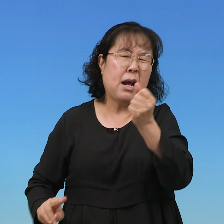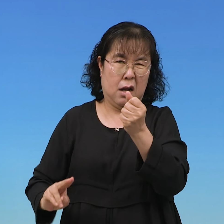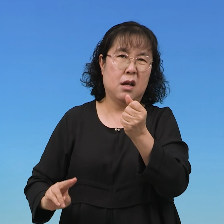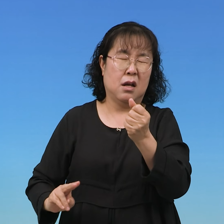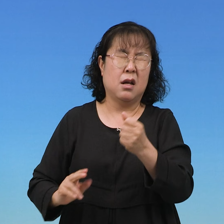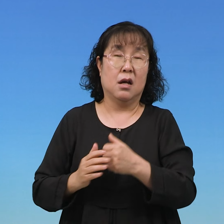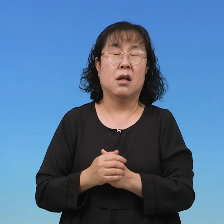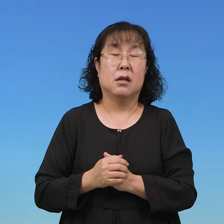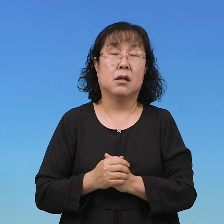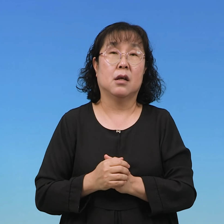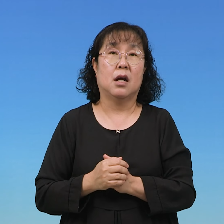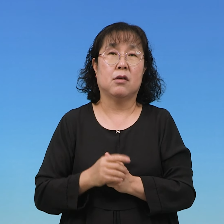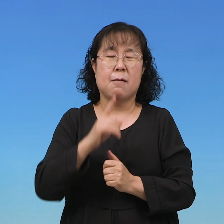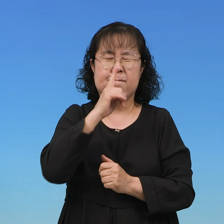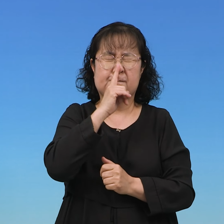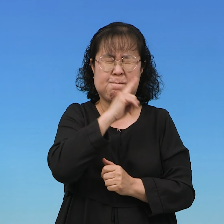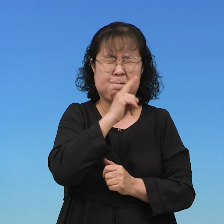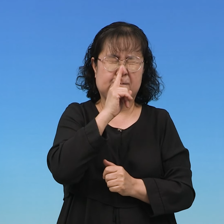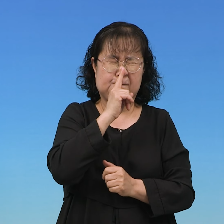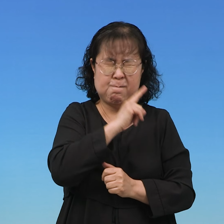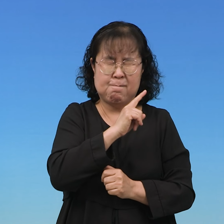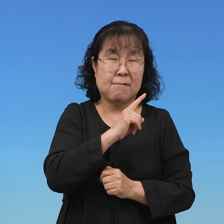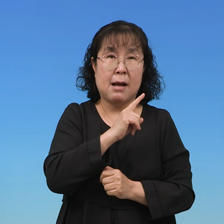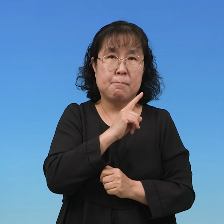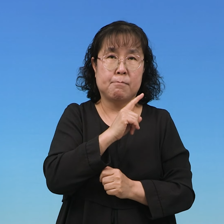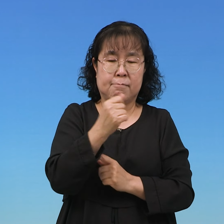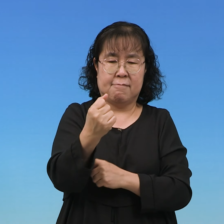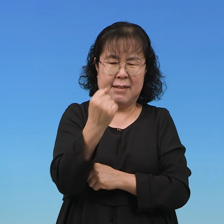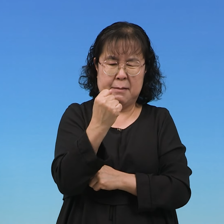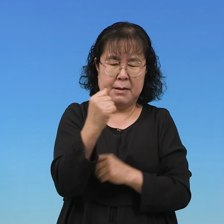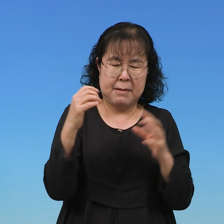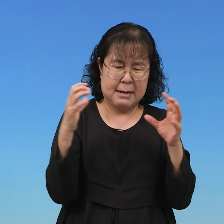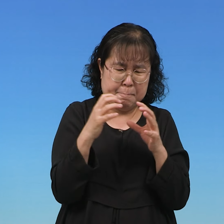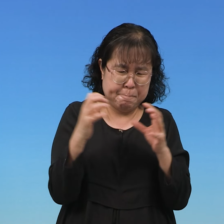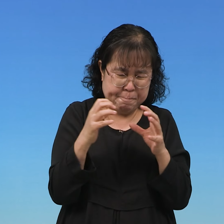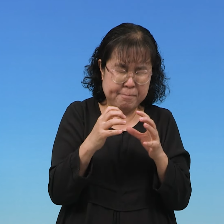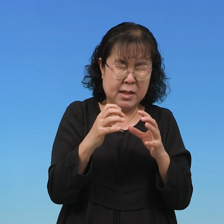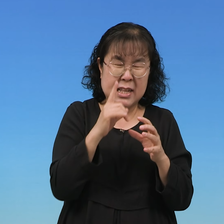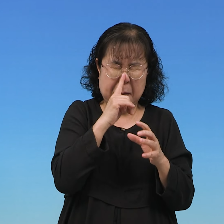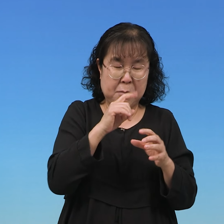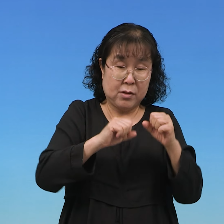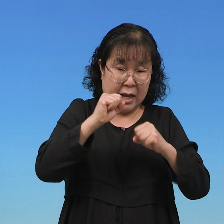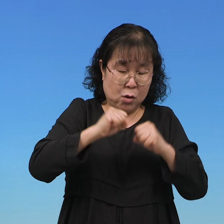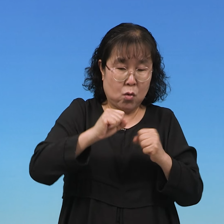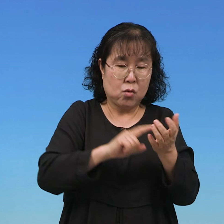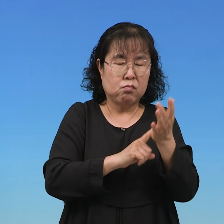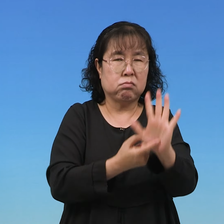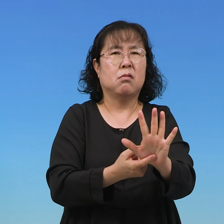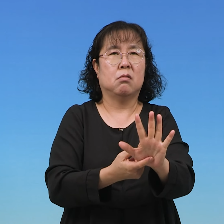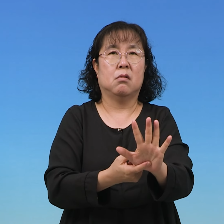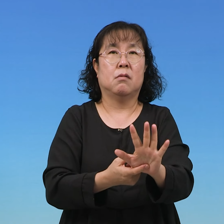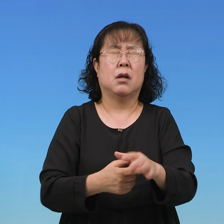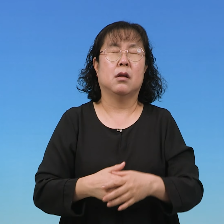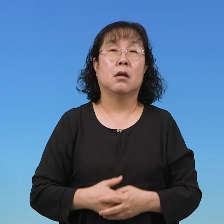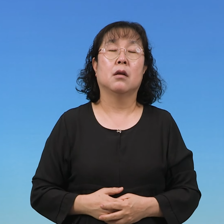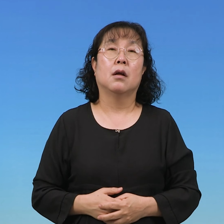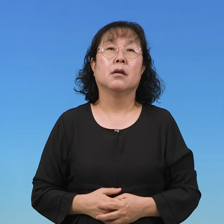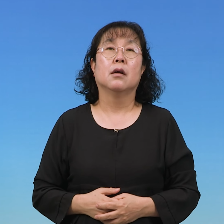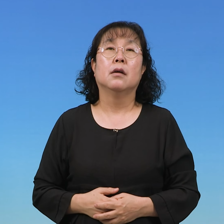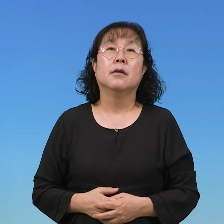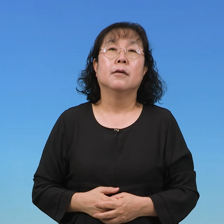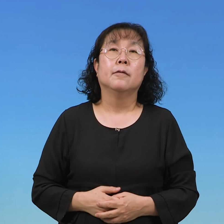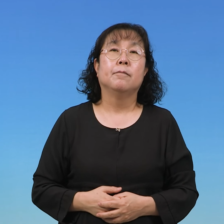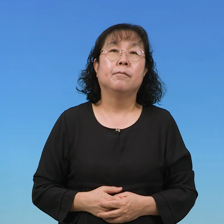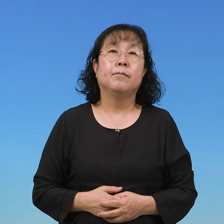인신매매 팔아버리잖아요. 이게 뭐 얼마나 그 악한 에너지가 이게 결집이 됩니까? 이게 보통 에너지 아니에요.